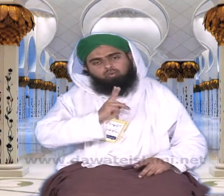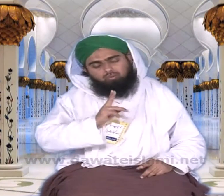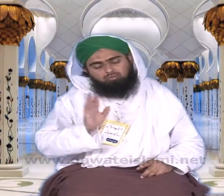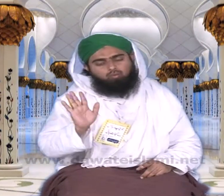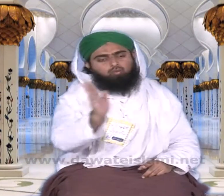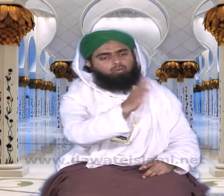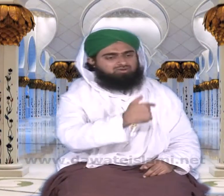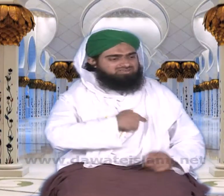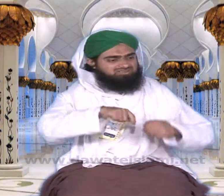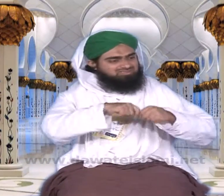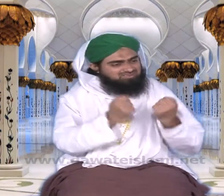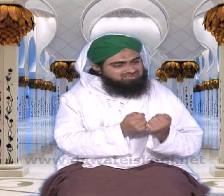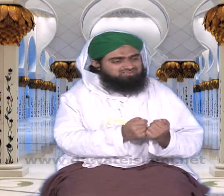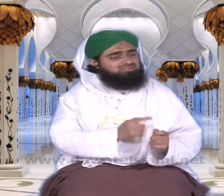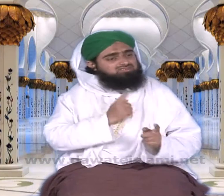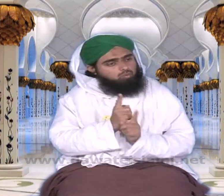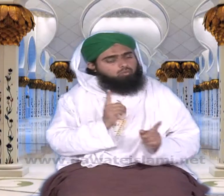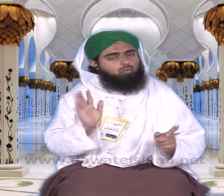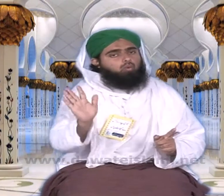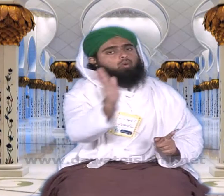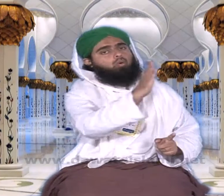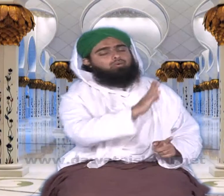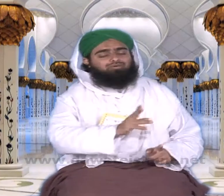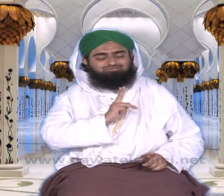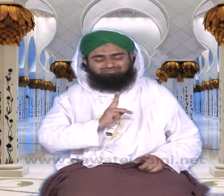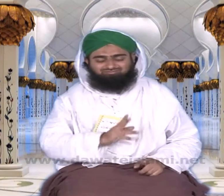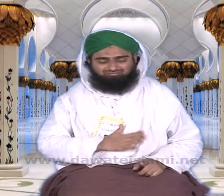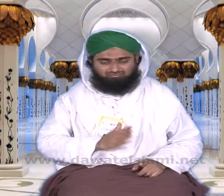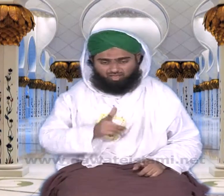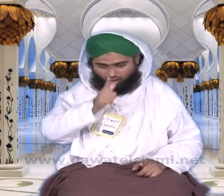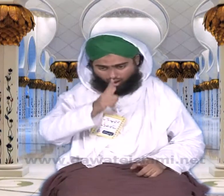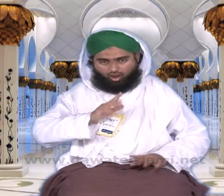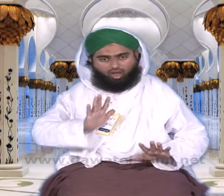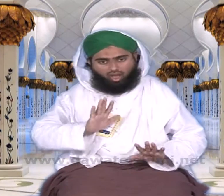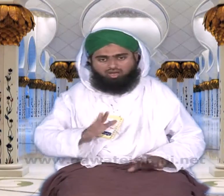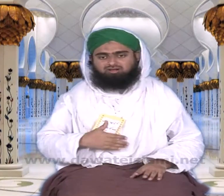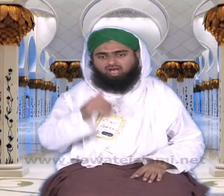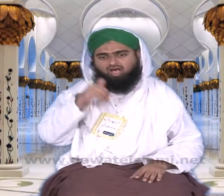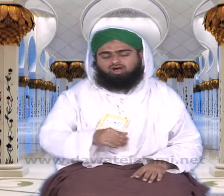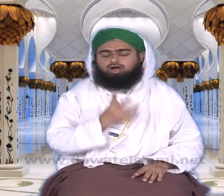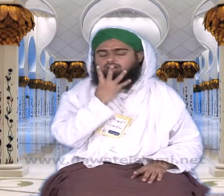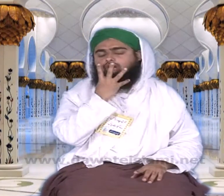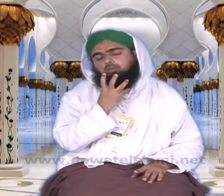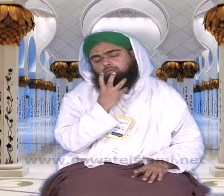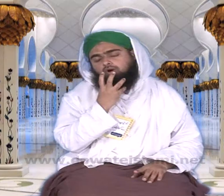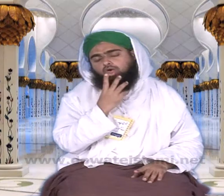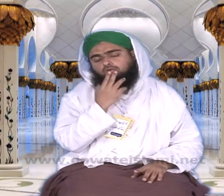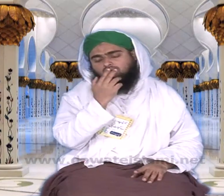لطیفے سناتی تھی کسی کا دل توڑ کر رکھ دیتی تھی وہ زبان اس پر کیڑے چھمتے پڑے ہیں